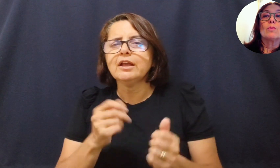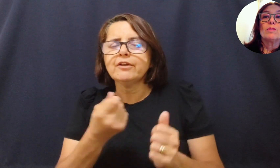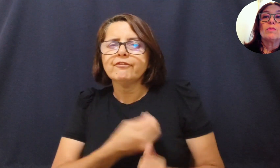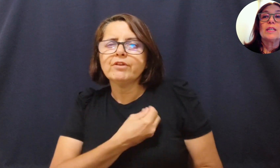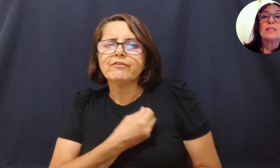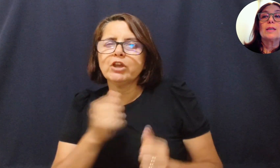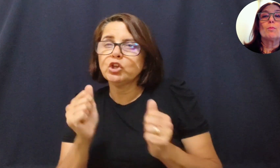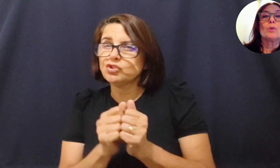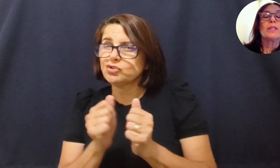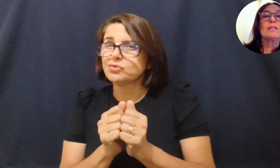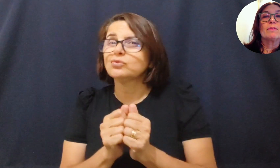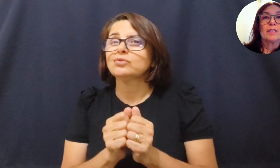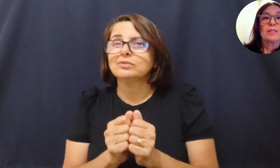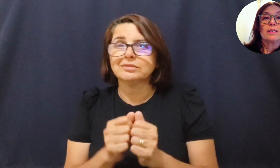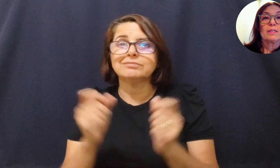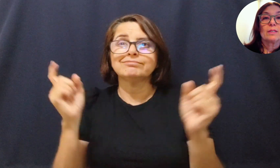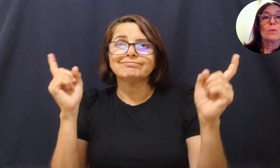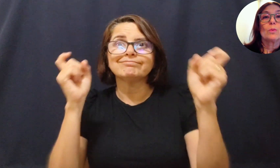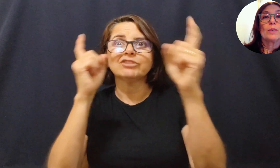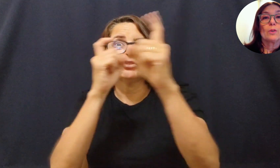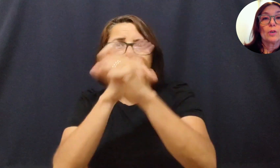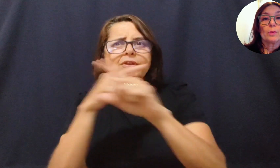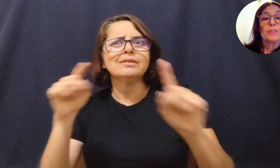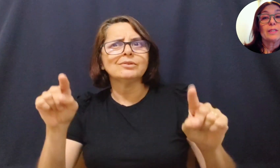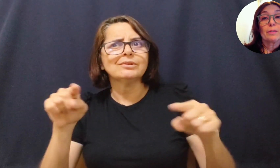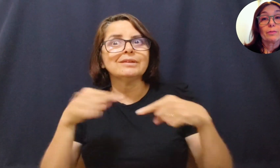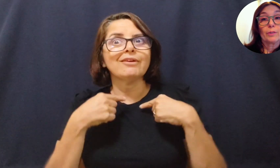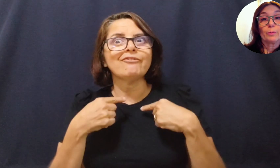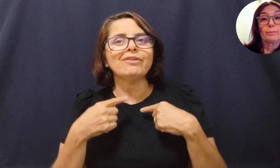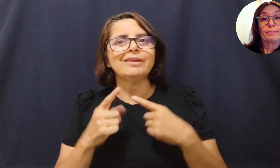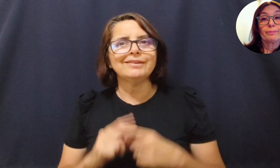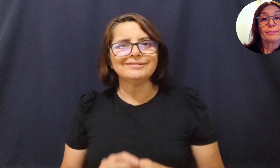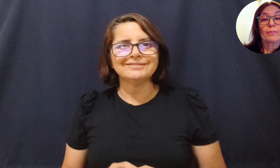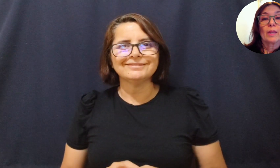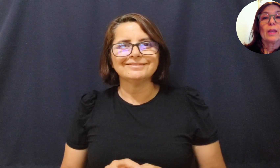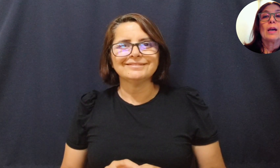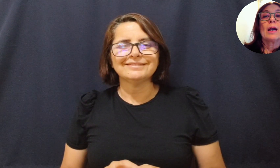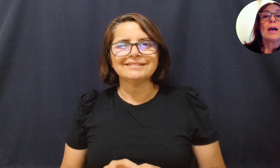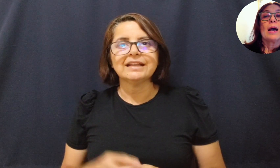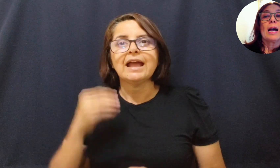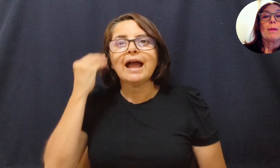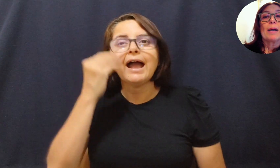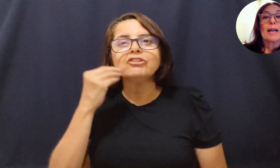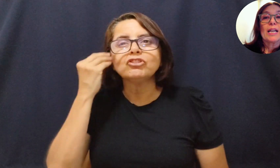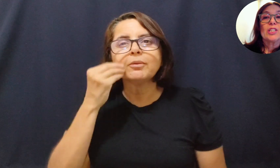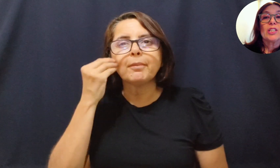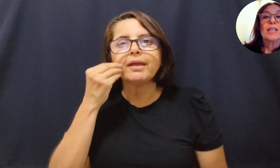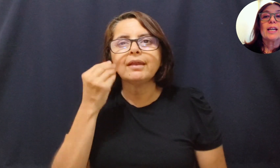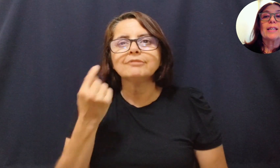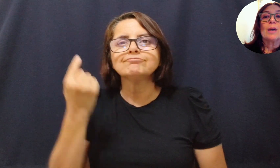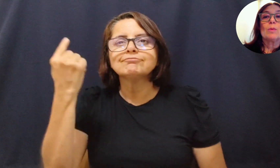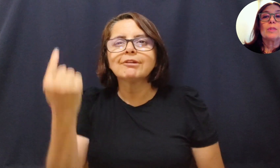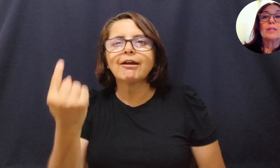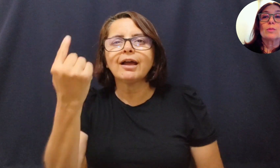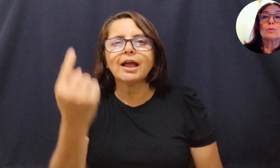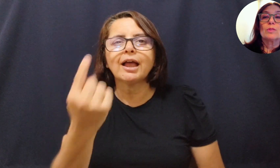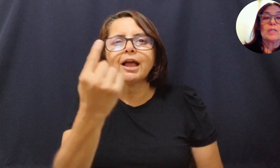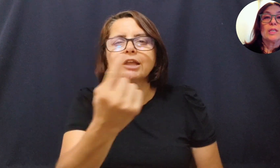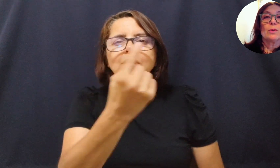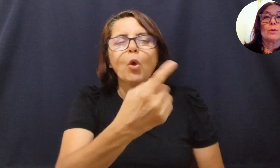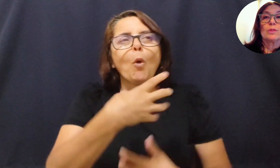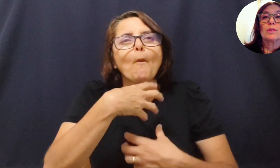essa convivência é muitas vezes um enorme desafio. A bagagem que cada um